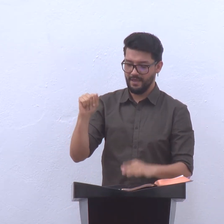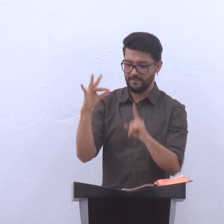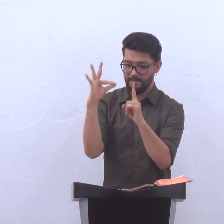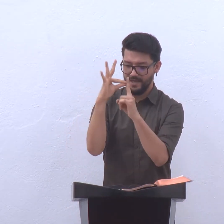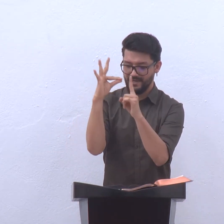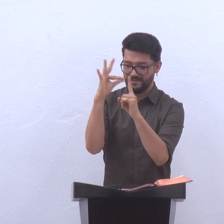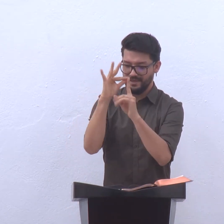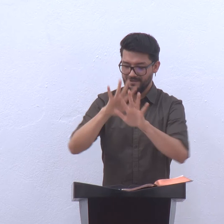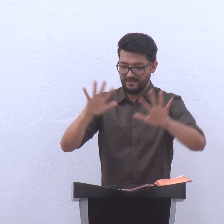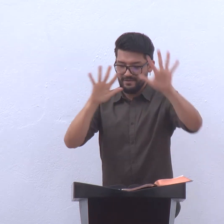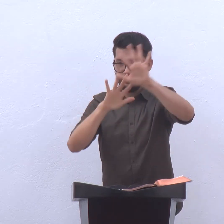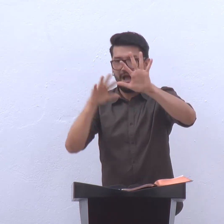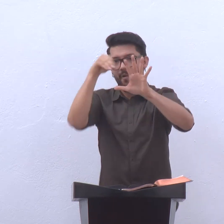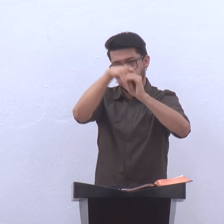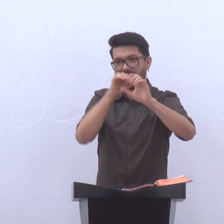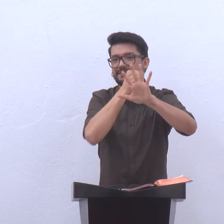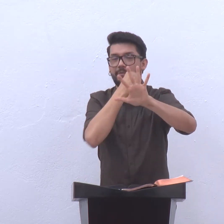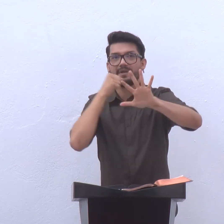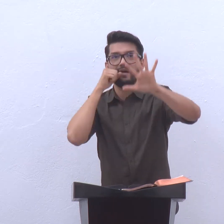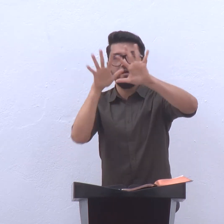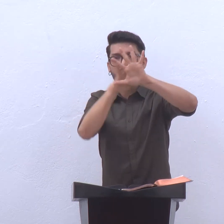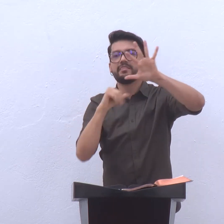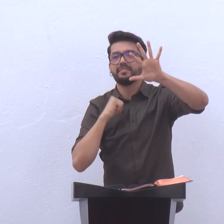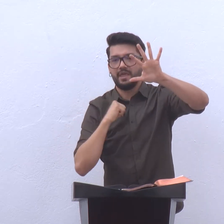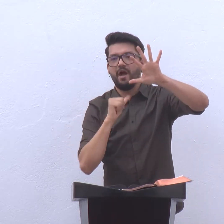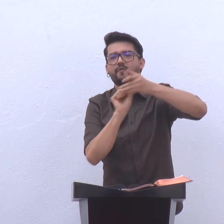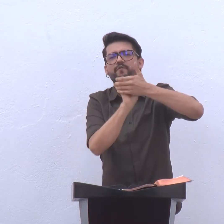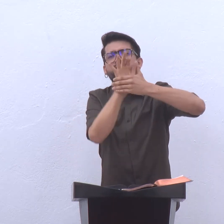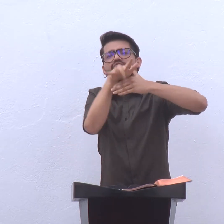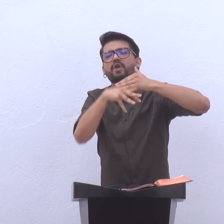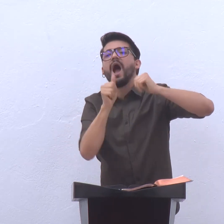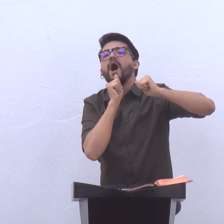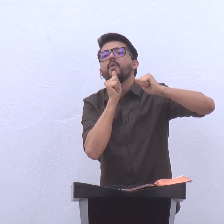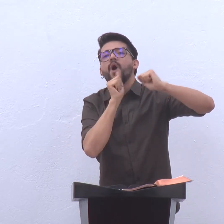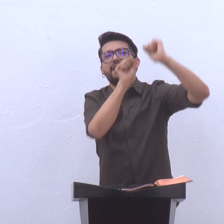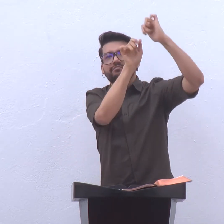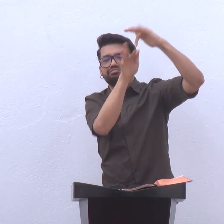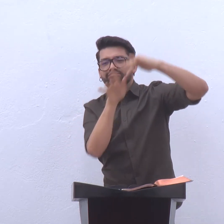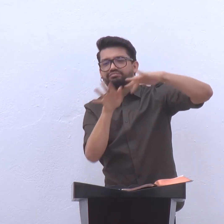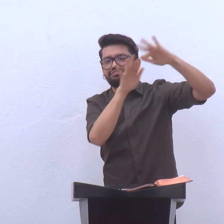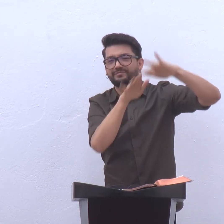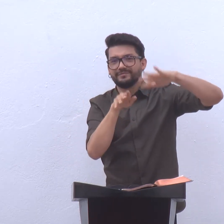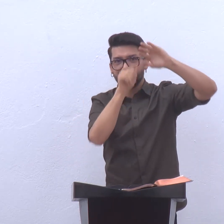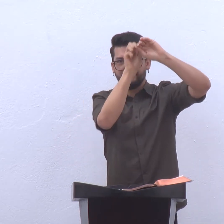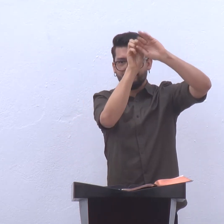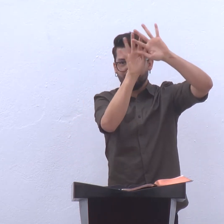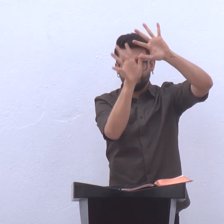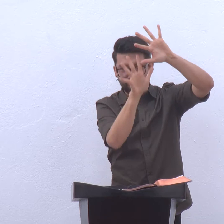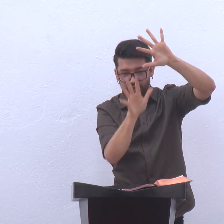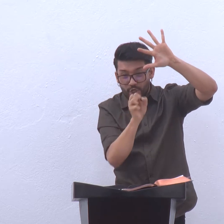de Jesús, Palestina, en la parte de Samaria y Judea, era un